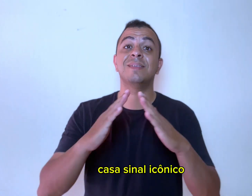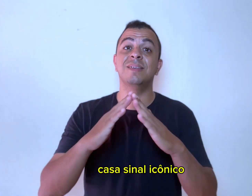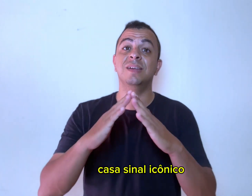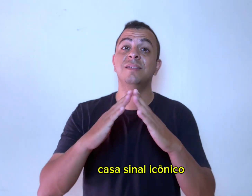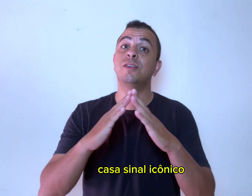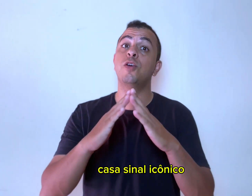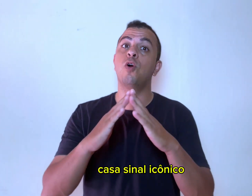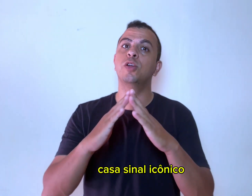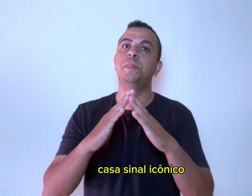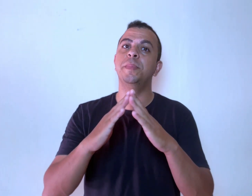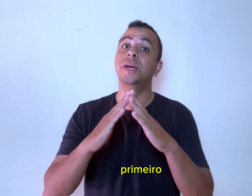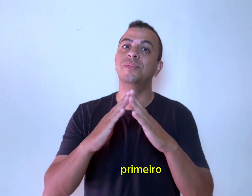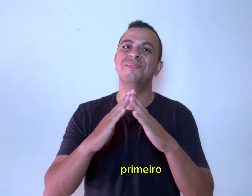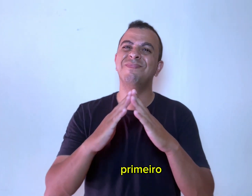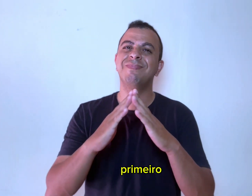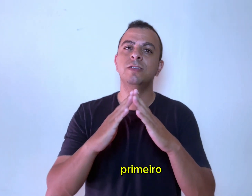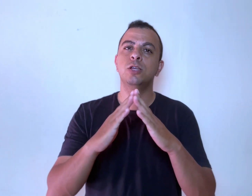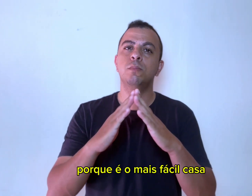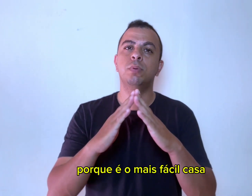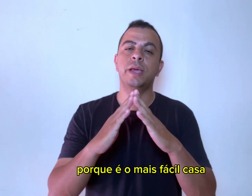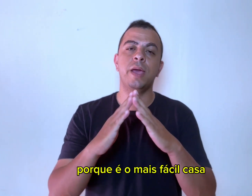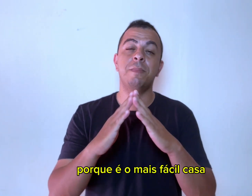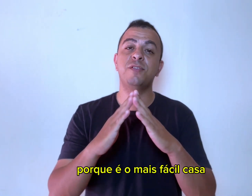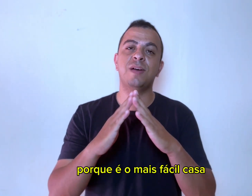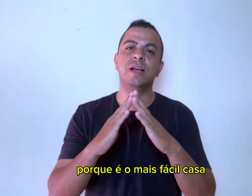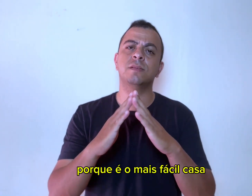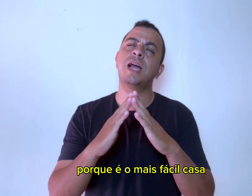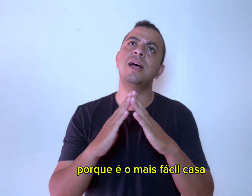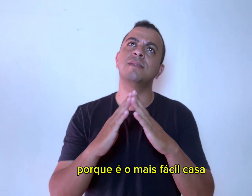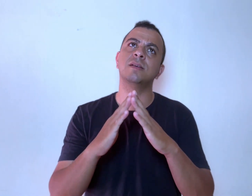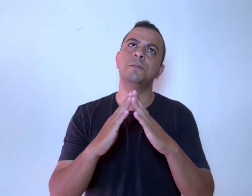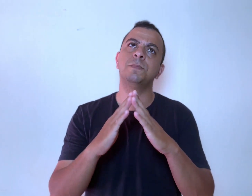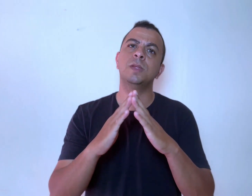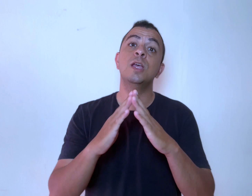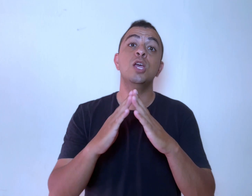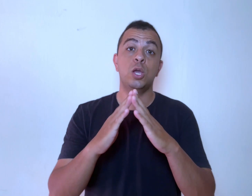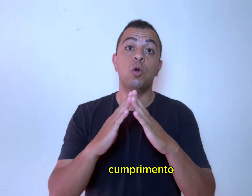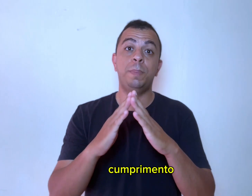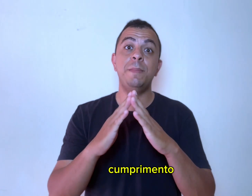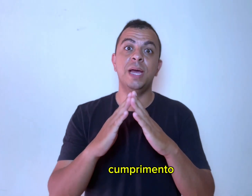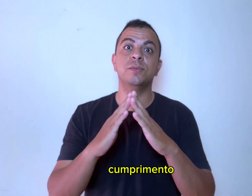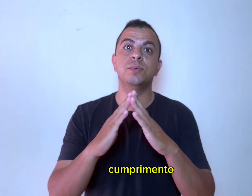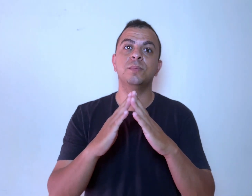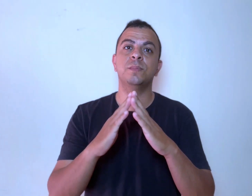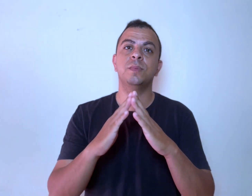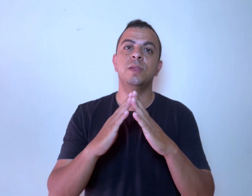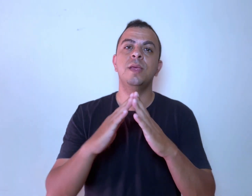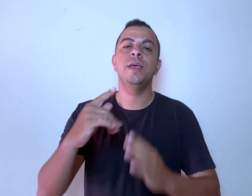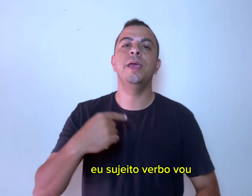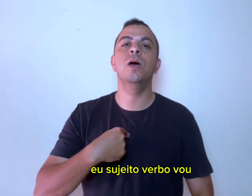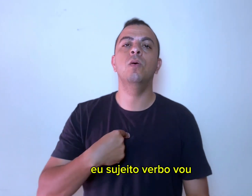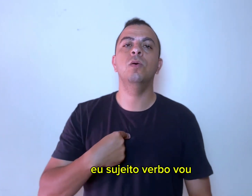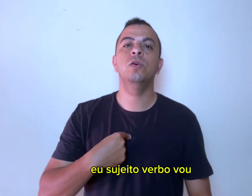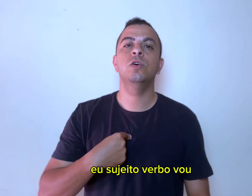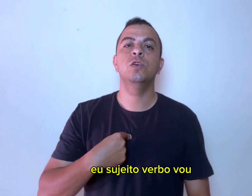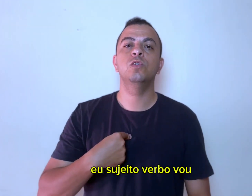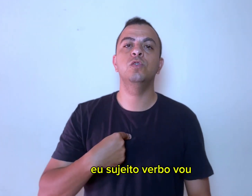Casa, sinal icônico primeiro, porque é o mais fácil. Casa, complemento. Eu,